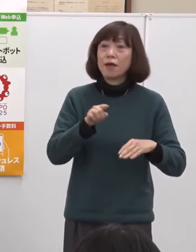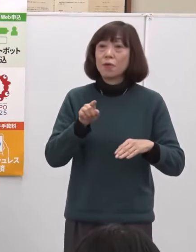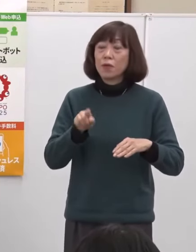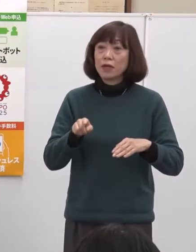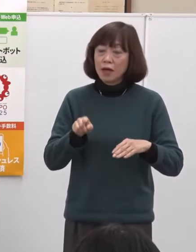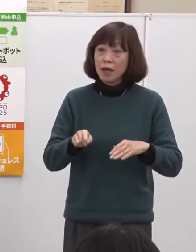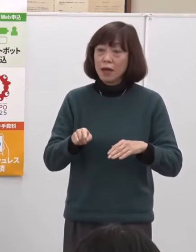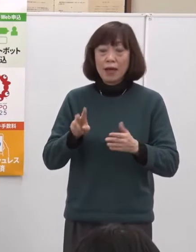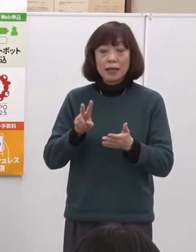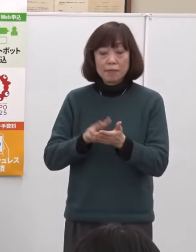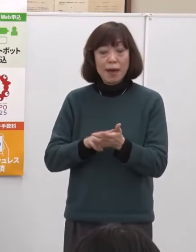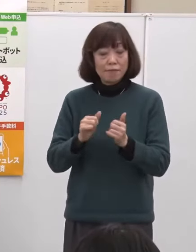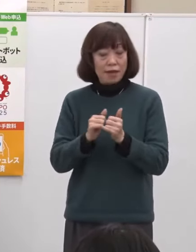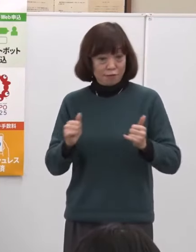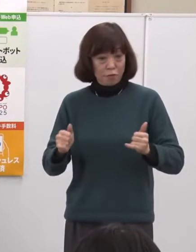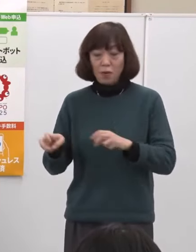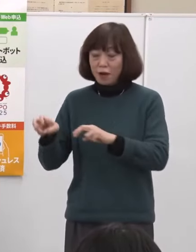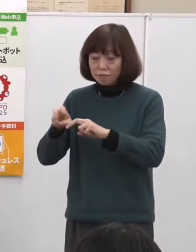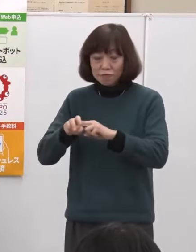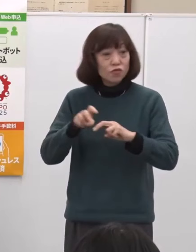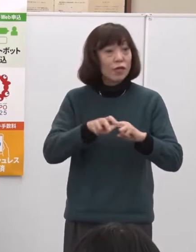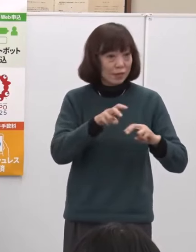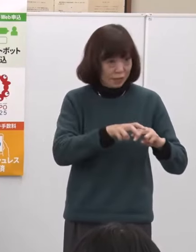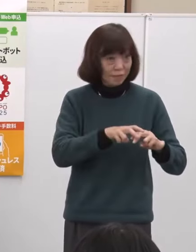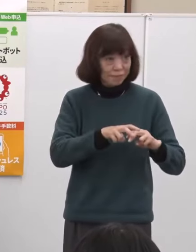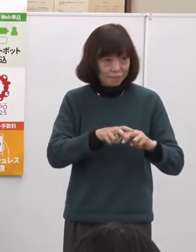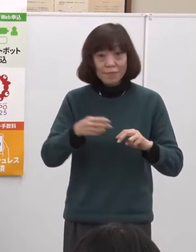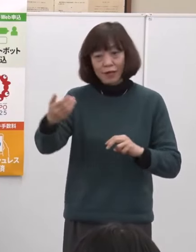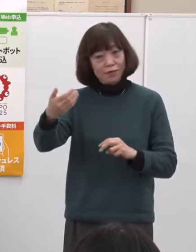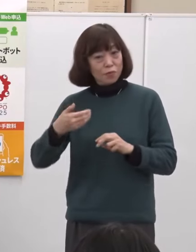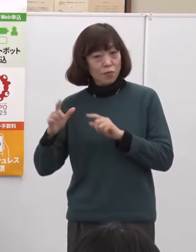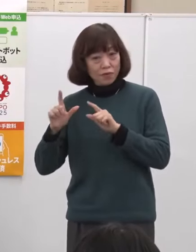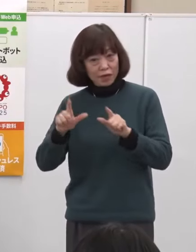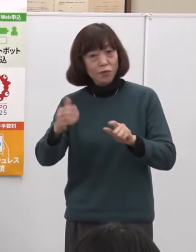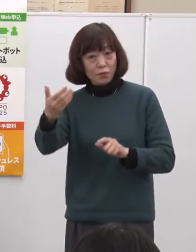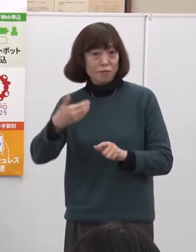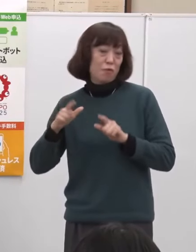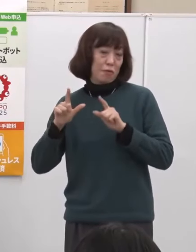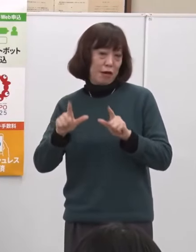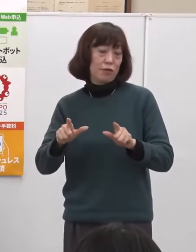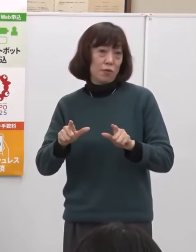ものが出席して、やり取りを進めています。